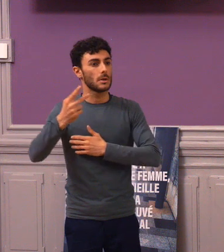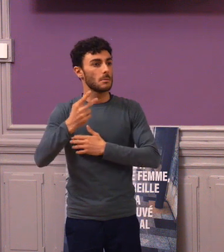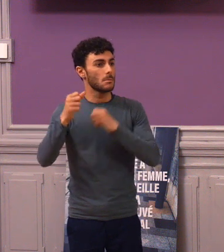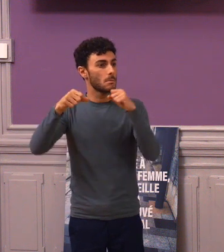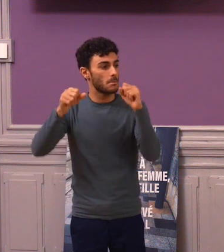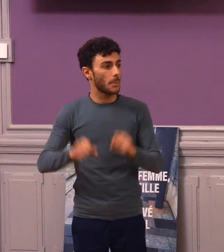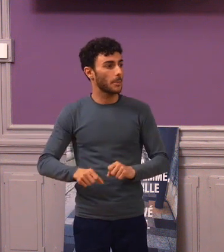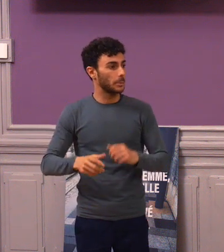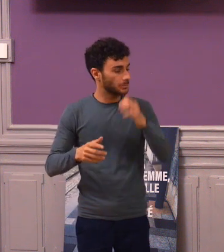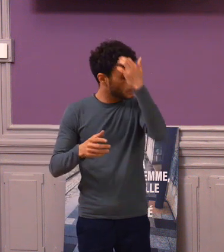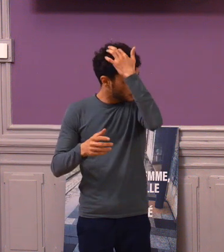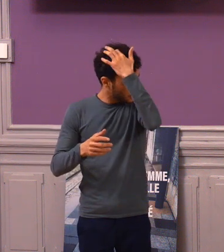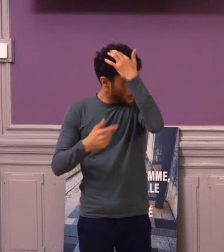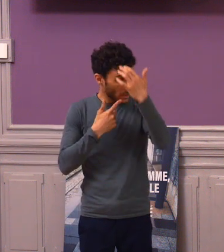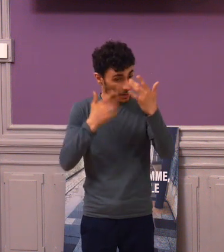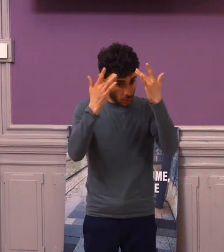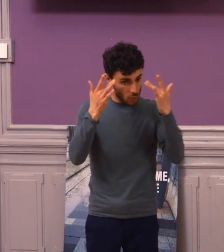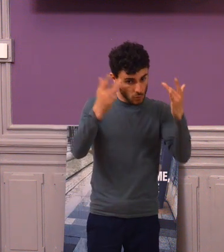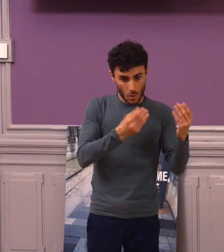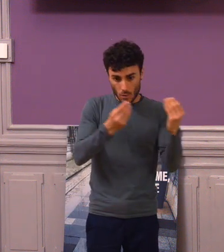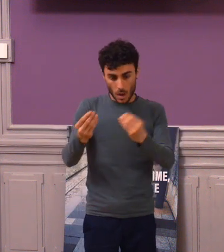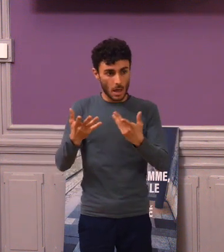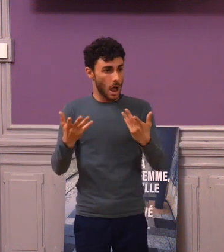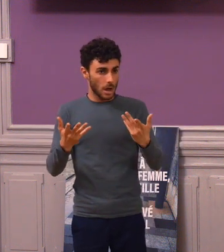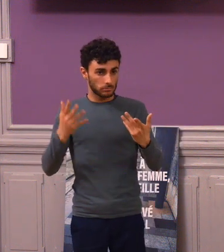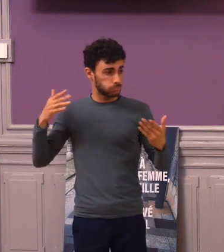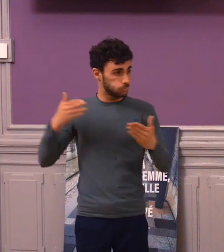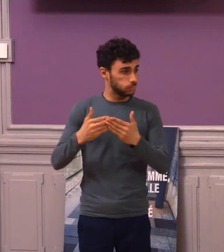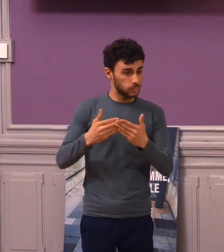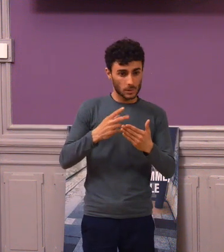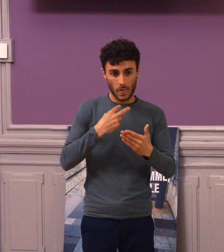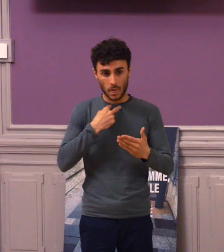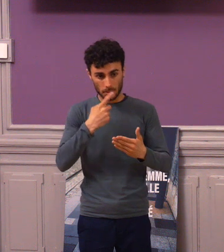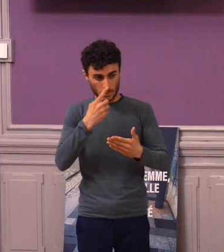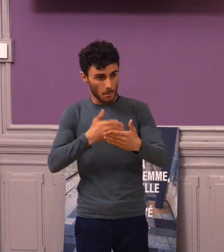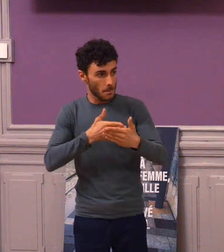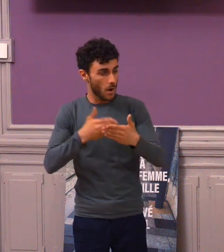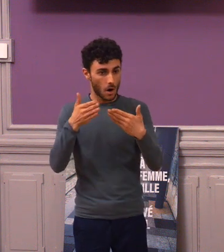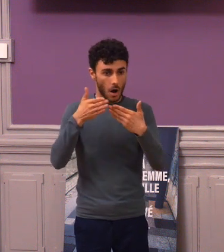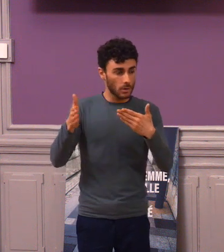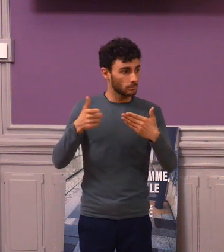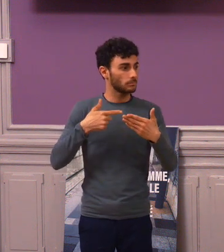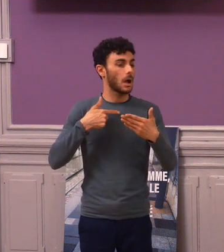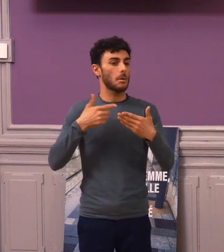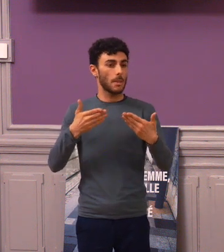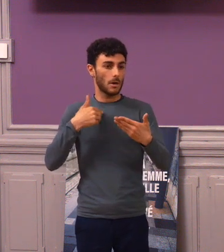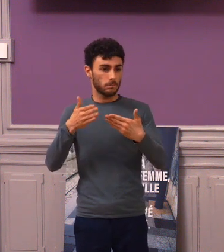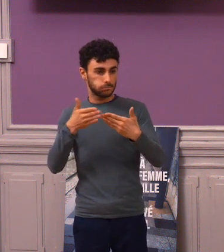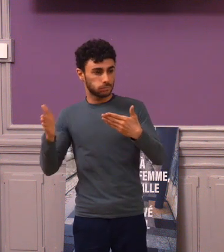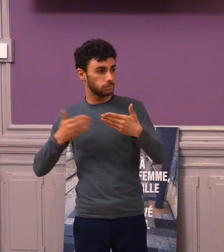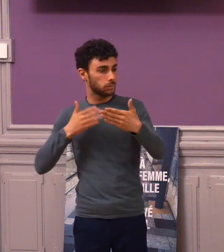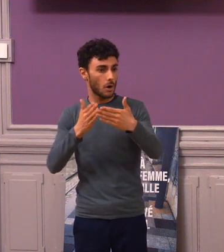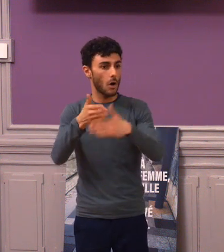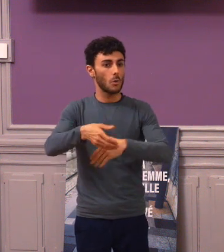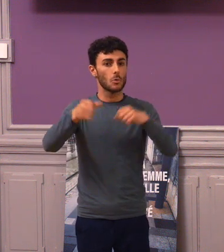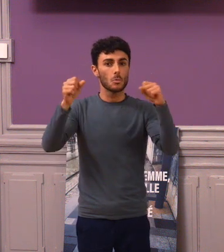ce pas finalement d'ouvrir les portes qu'on n'a pas osé pour lequel on s'interdit des choses et ça c'est quelque chose de très fort parmi